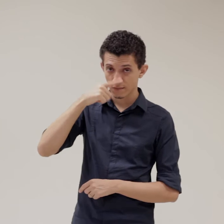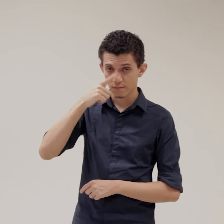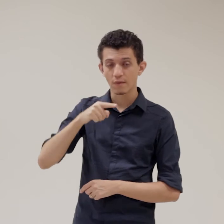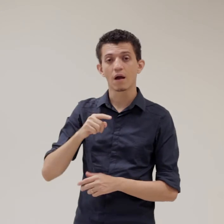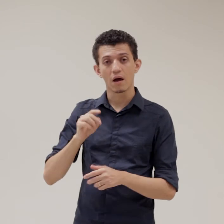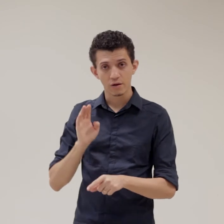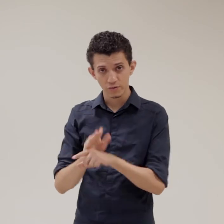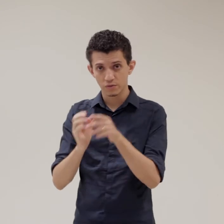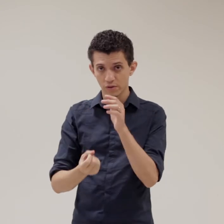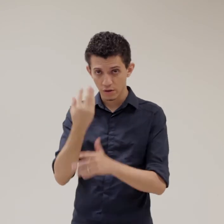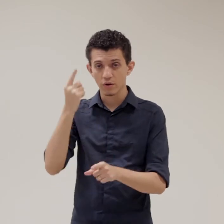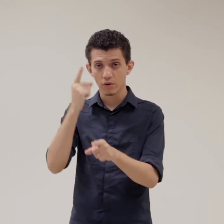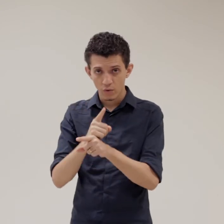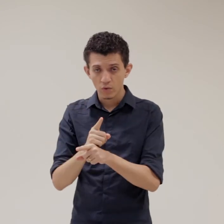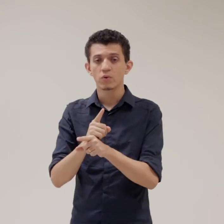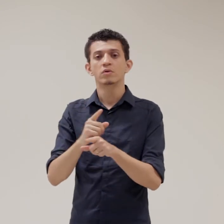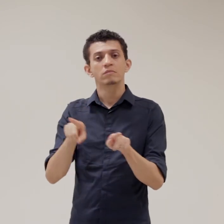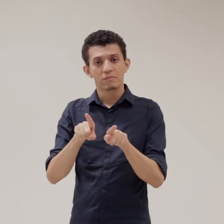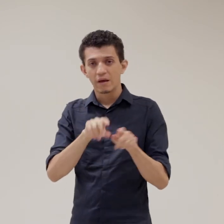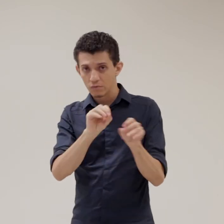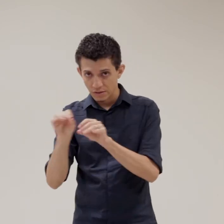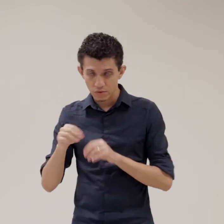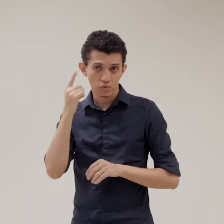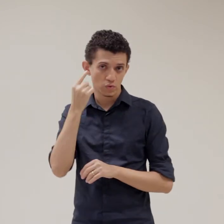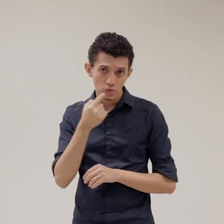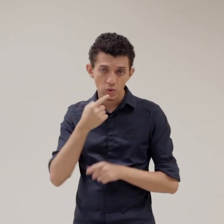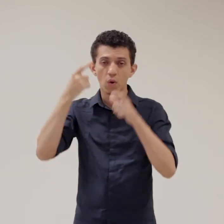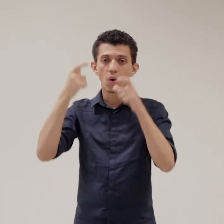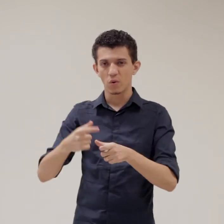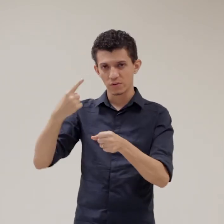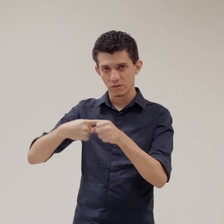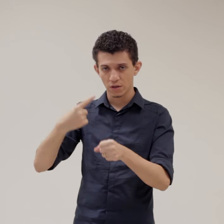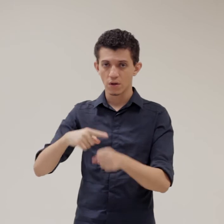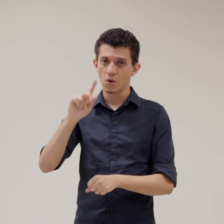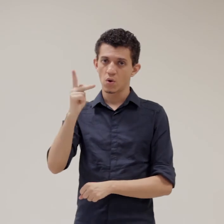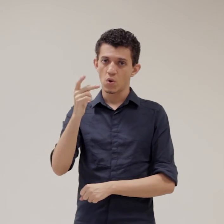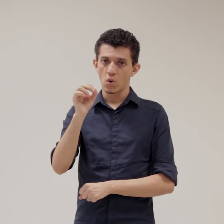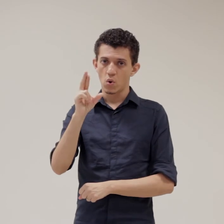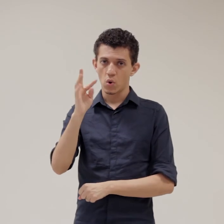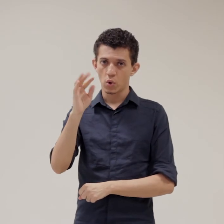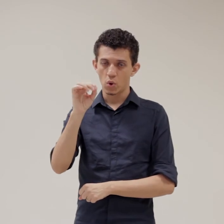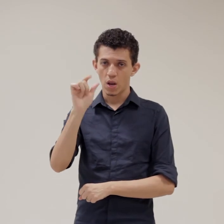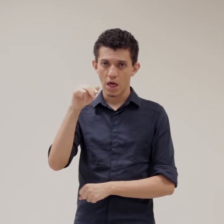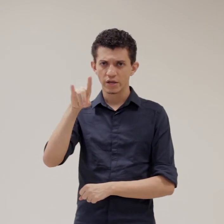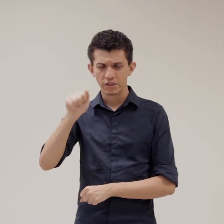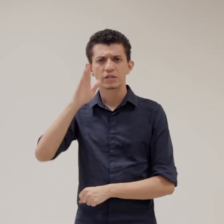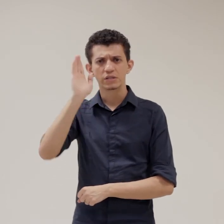cidades. Apesar do entusiasmo com os resultados, Silas sabe que há um imenso caminho a percorrer. As igrejas, em geral,